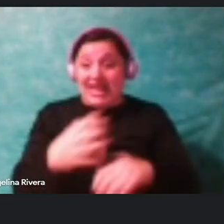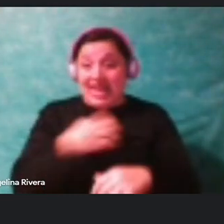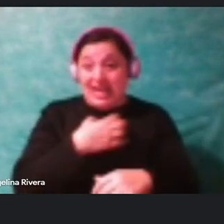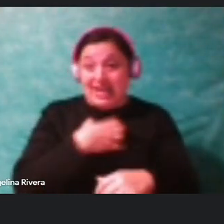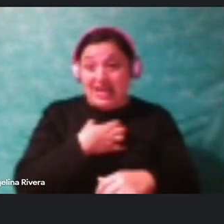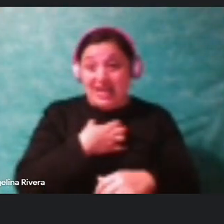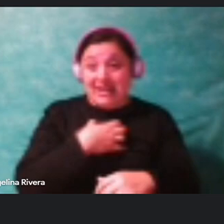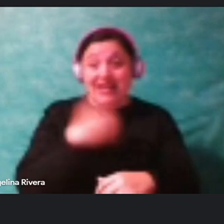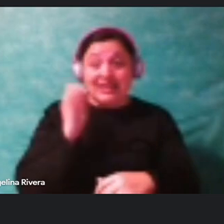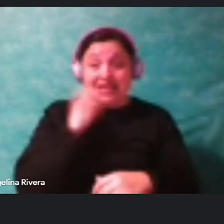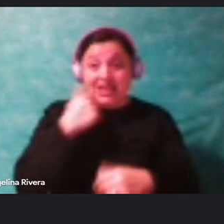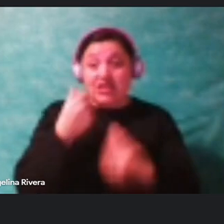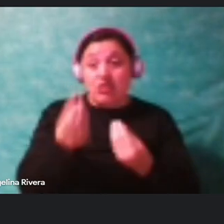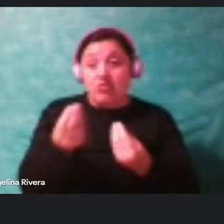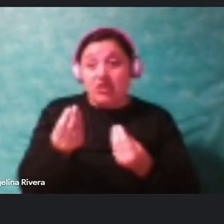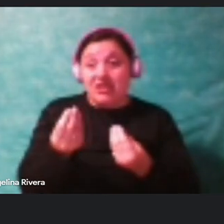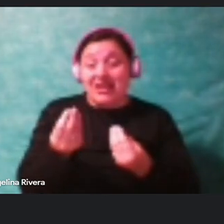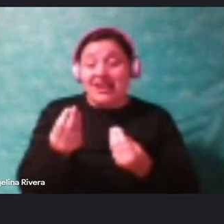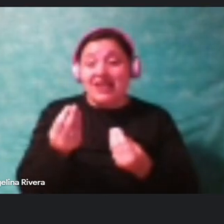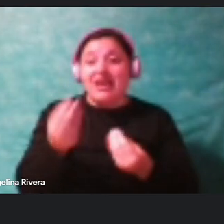acá para ir despejando dudas.